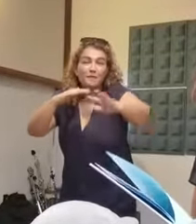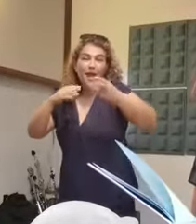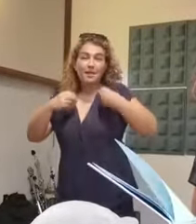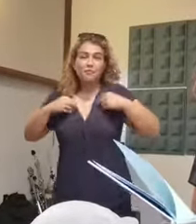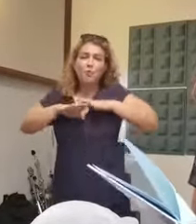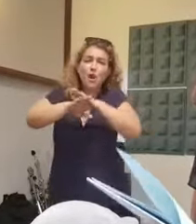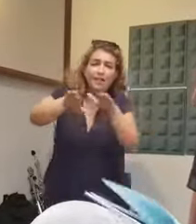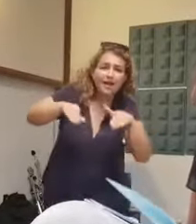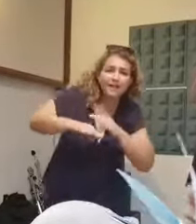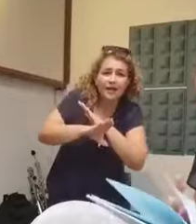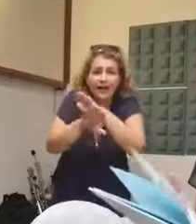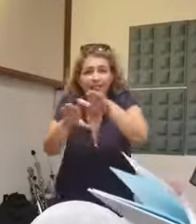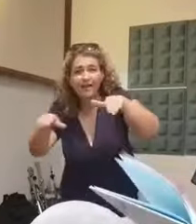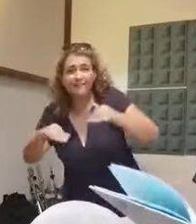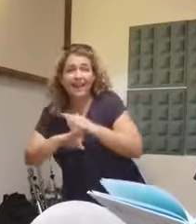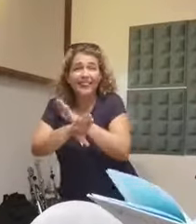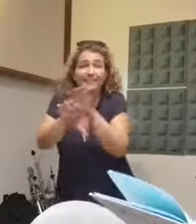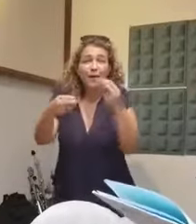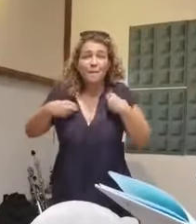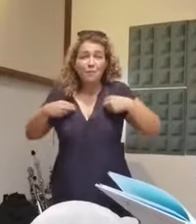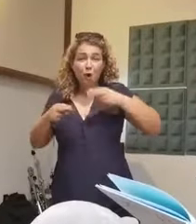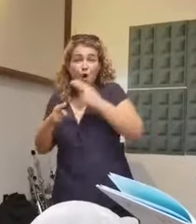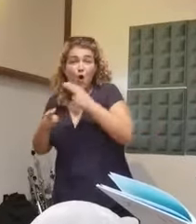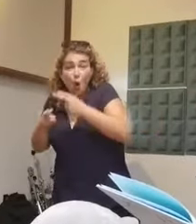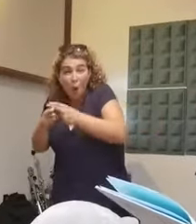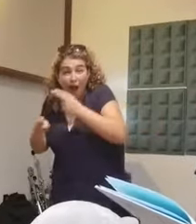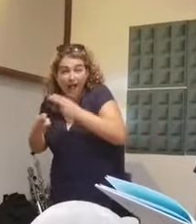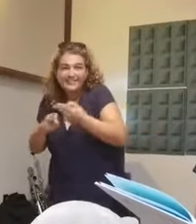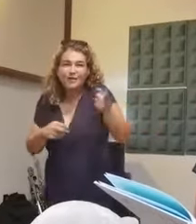rocas y arrecifes de coral.